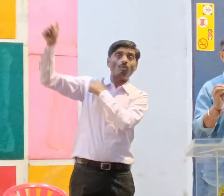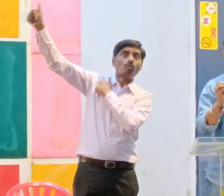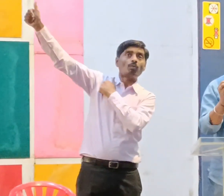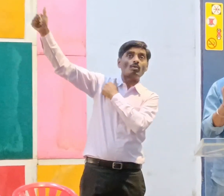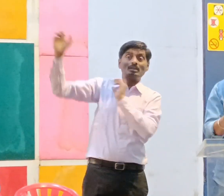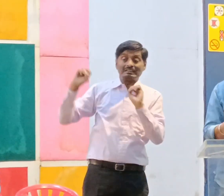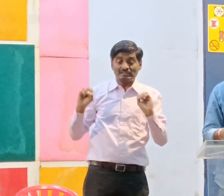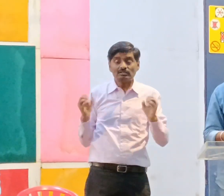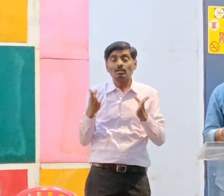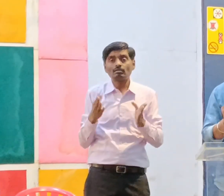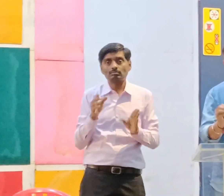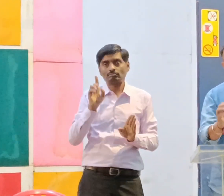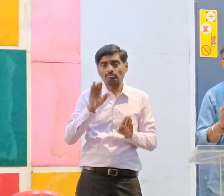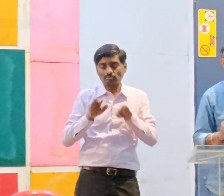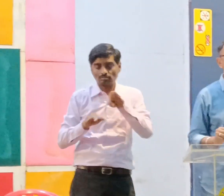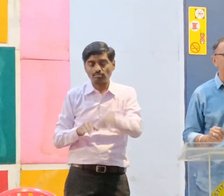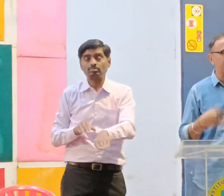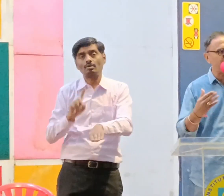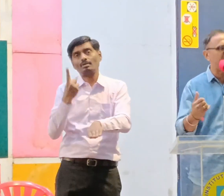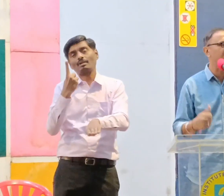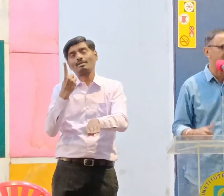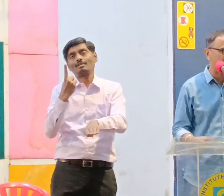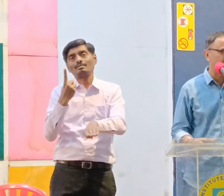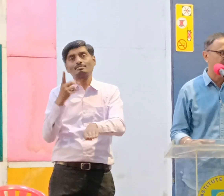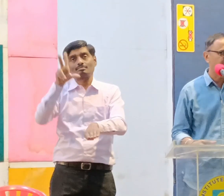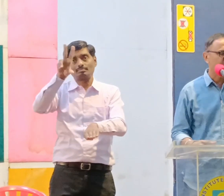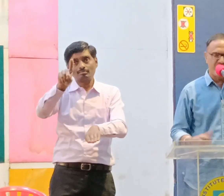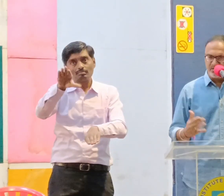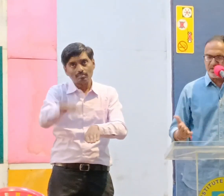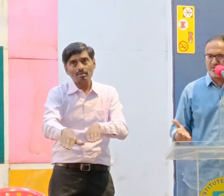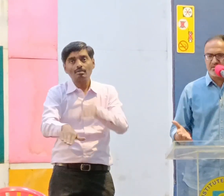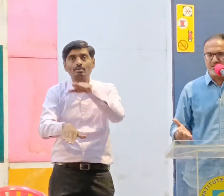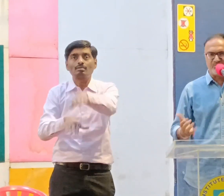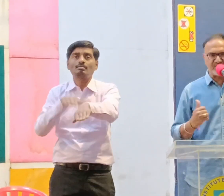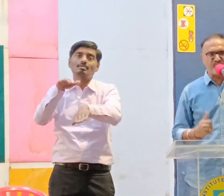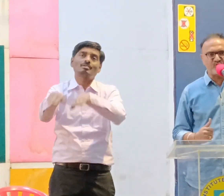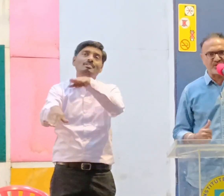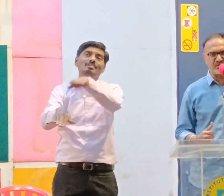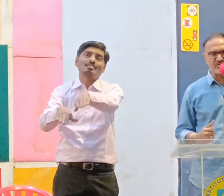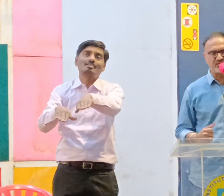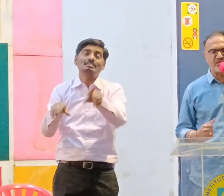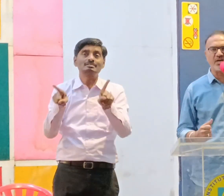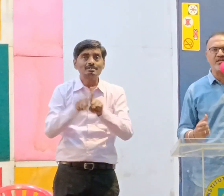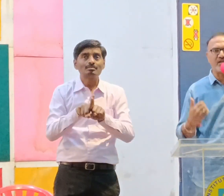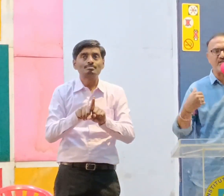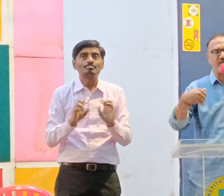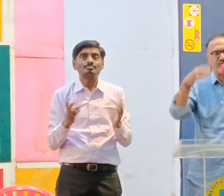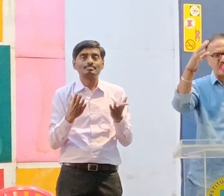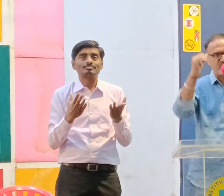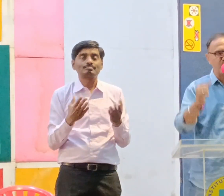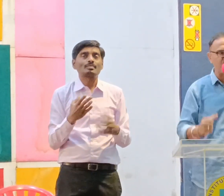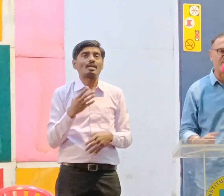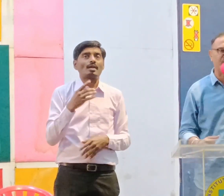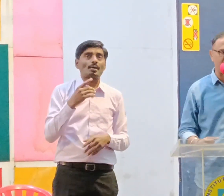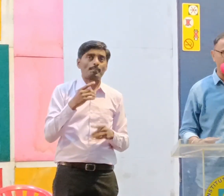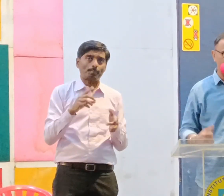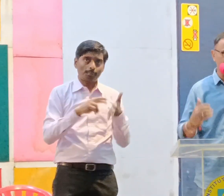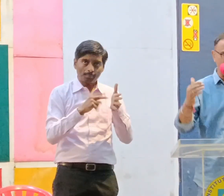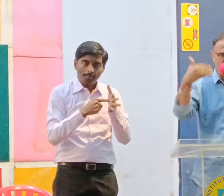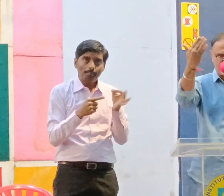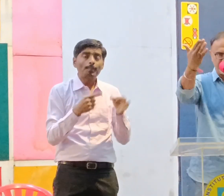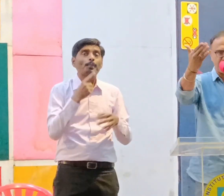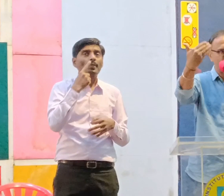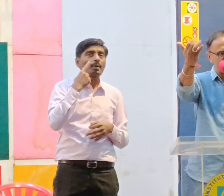પણ શરૂઆત તો તમારે ક્યાંથી કરવાની છે એક ડગલા સ્ટેપ બાય સ્ટેપ એક પિતા પુત્ર અંધારી રાત્રે ડુંગરો ચડતા